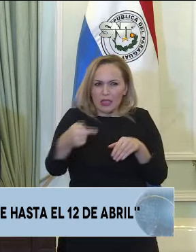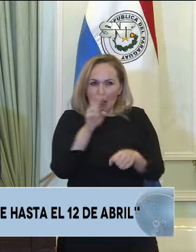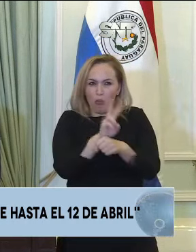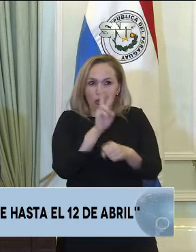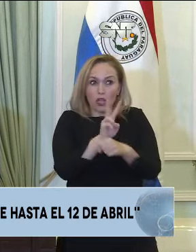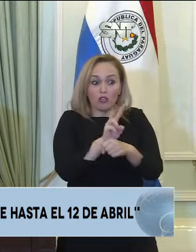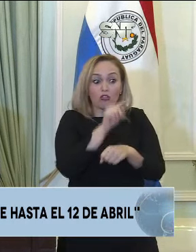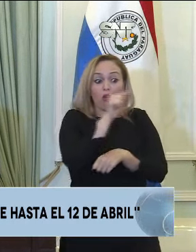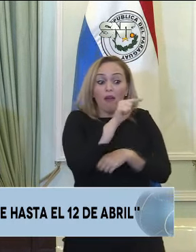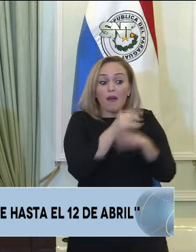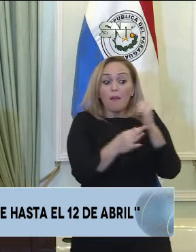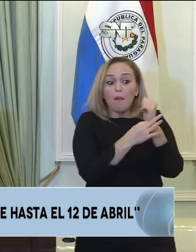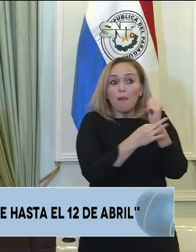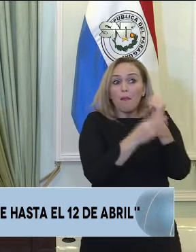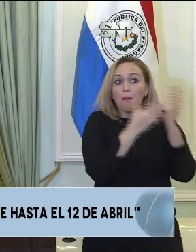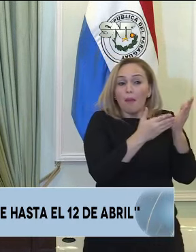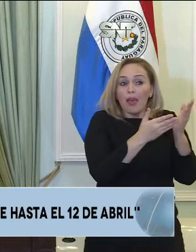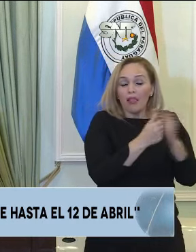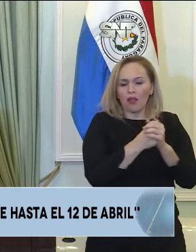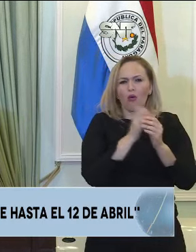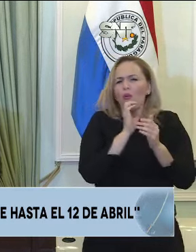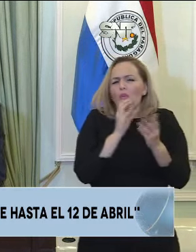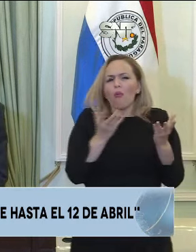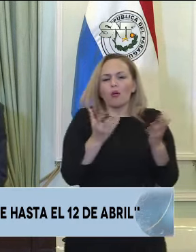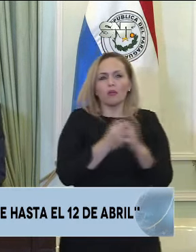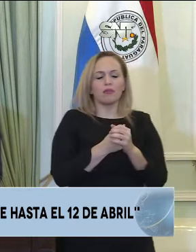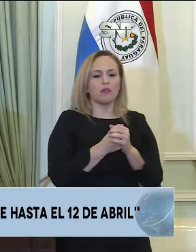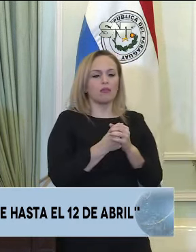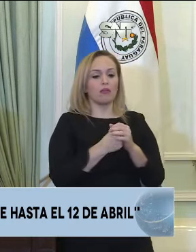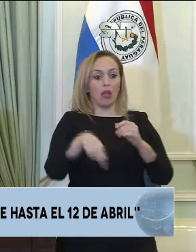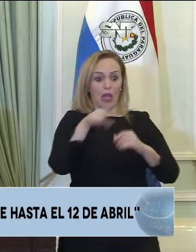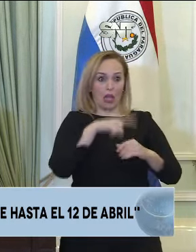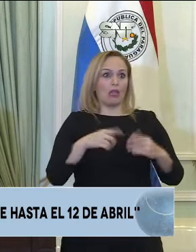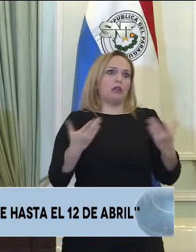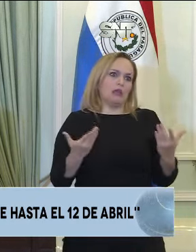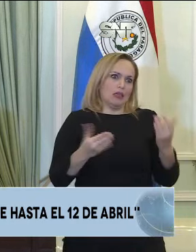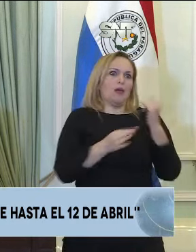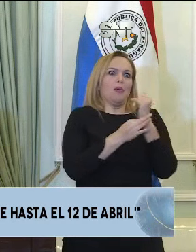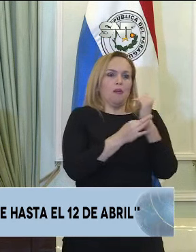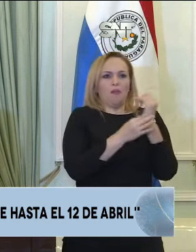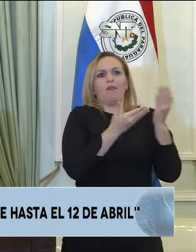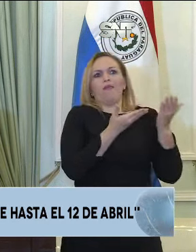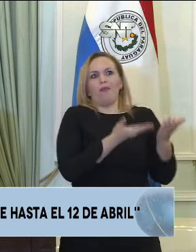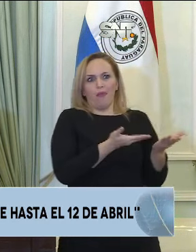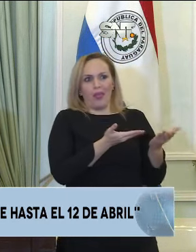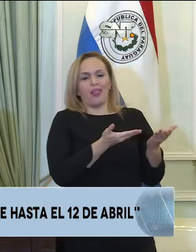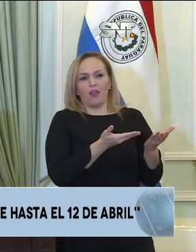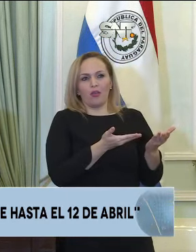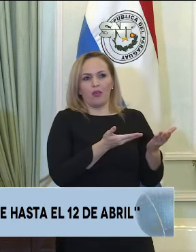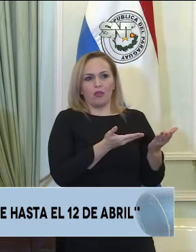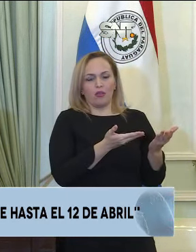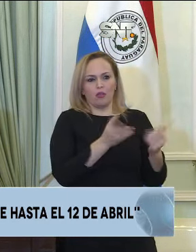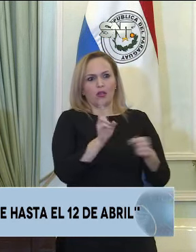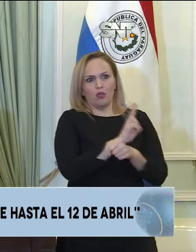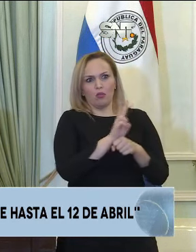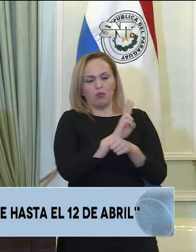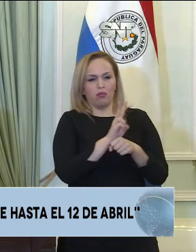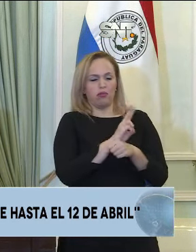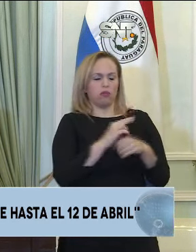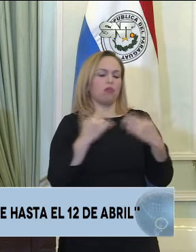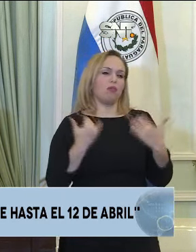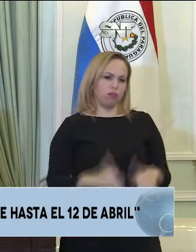los propios médicos que van a estar atendiendo estos casos? Sí, naturalmente todo el personal de blanco está exceptuado en